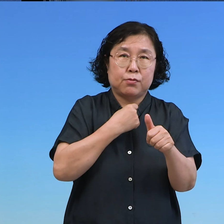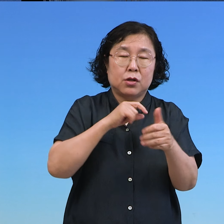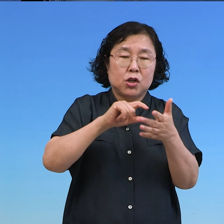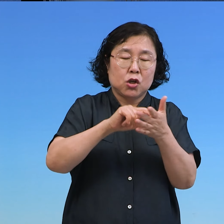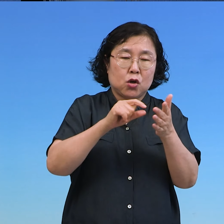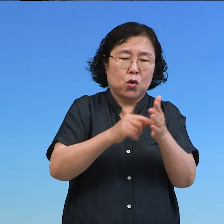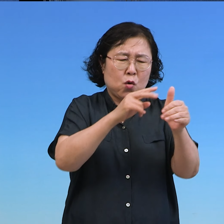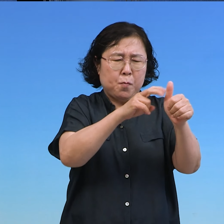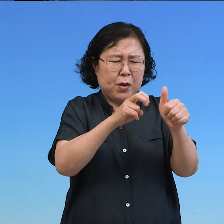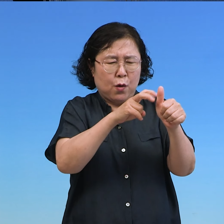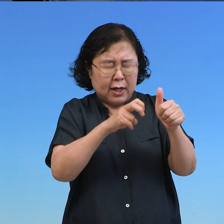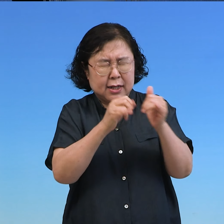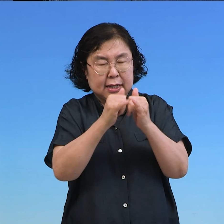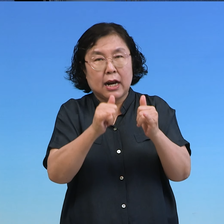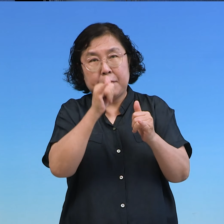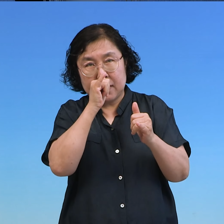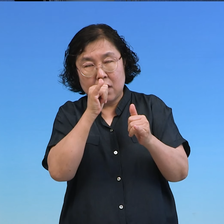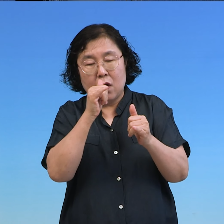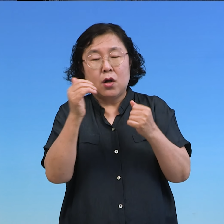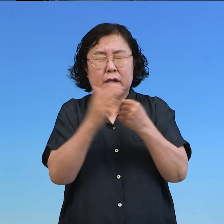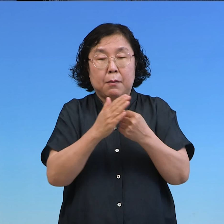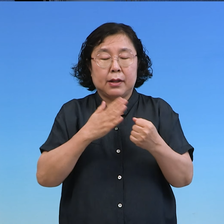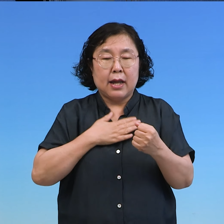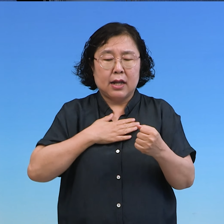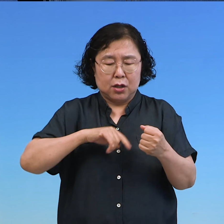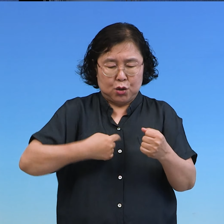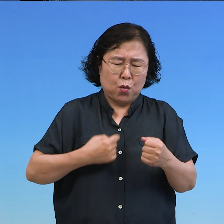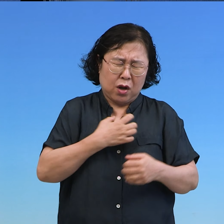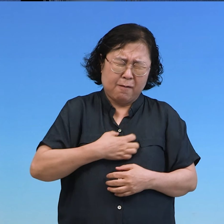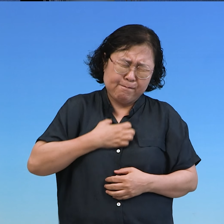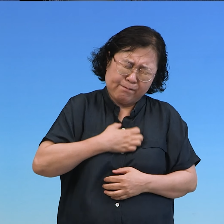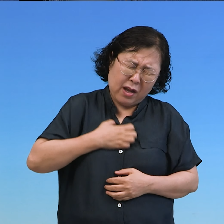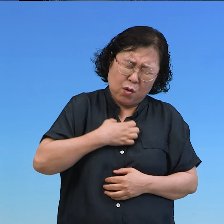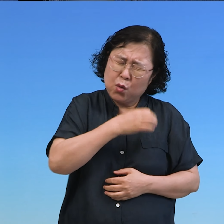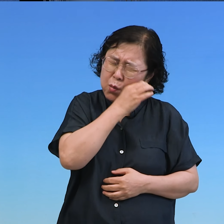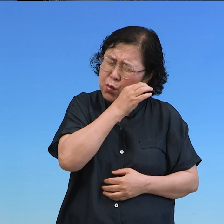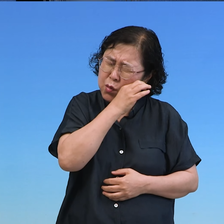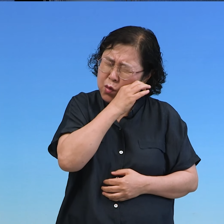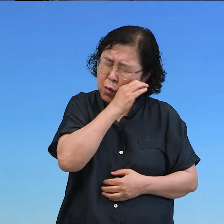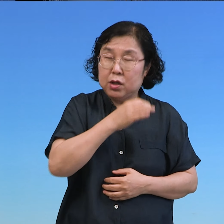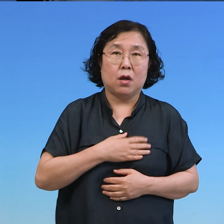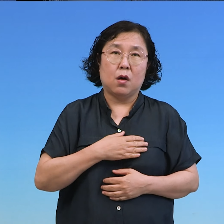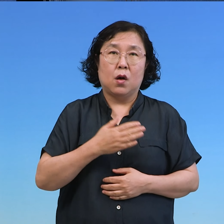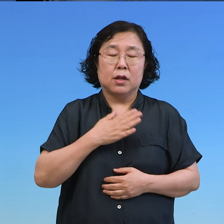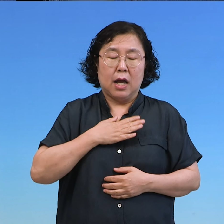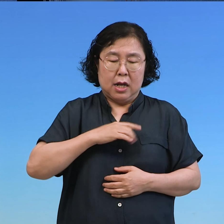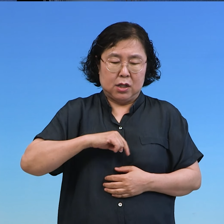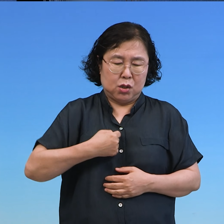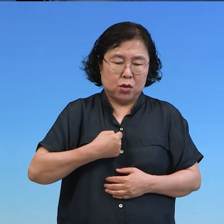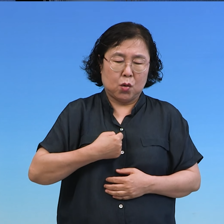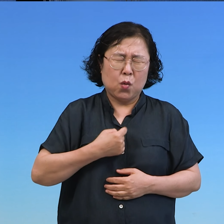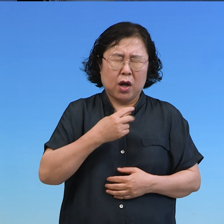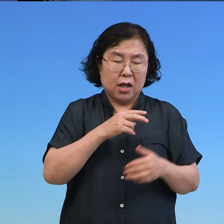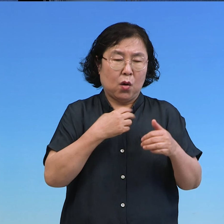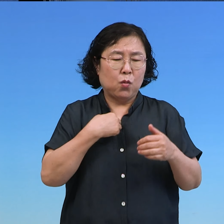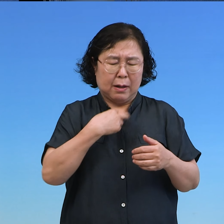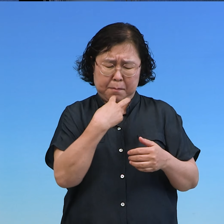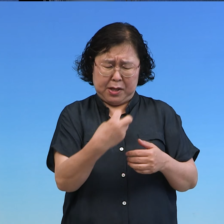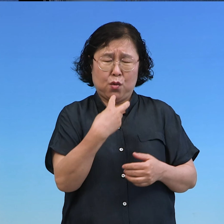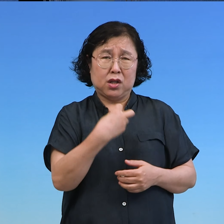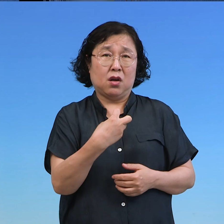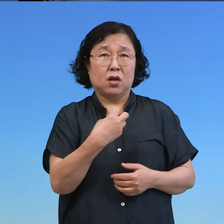정도로 증오한다는 것이 괴롭고 부끄러워 미칠 지경이었습니다 그런 나 자신이 미워 매일 죽고만